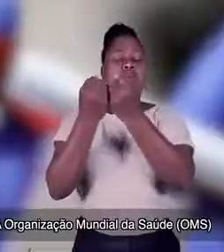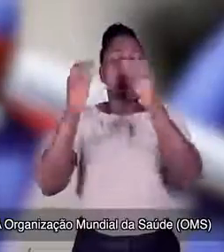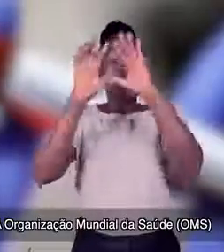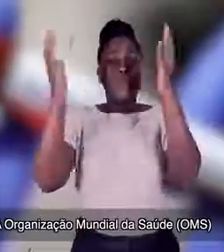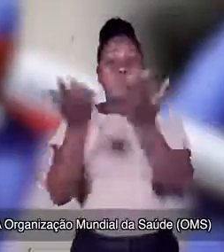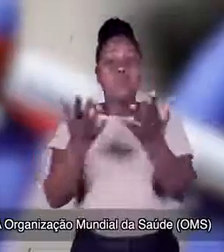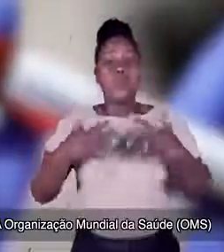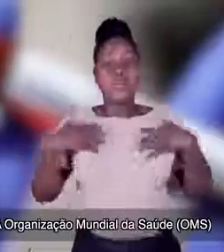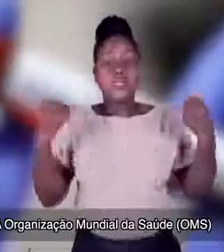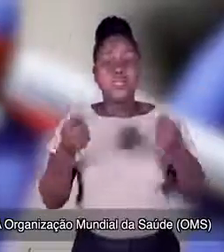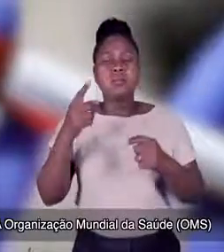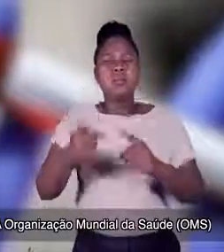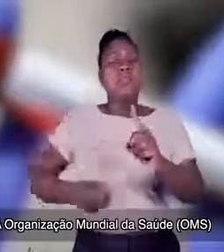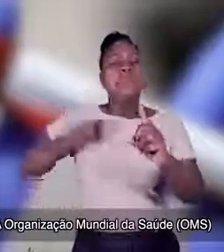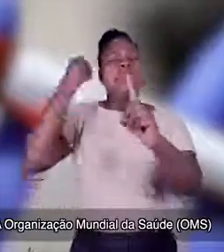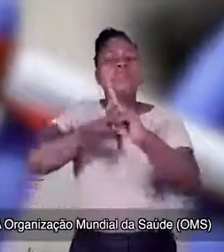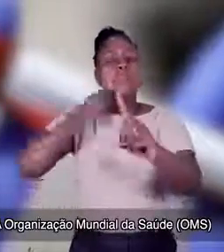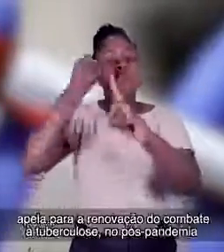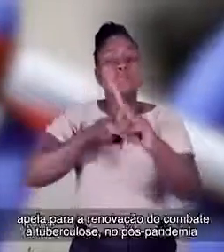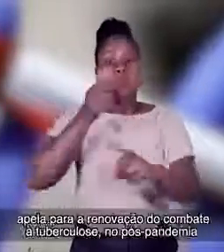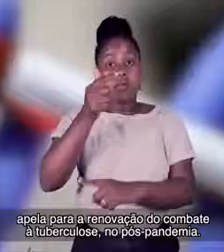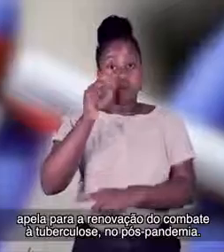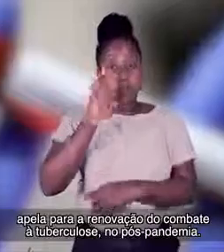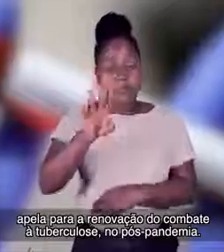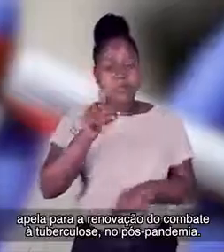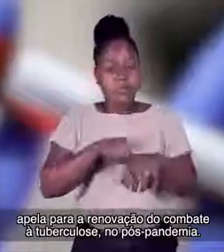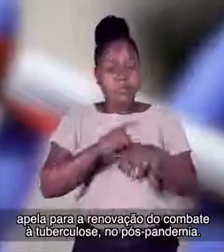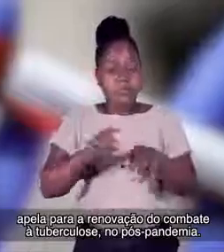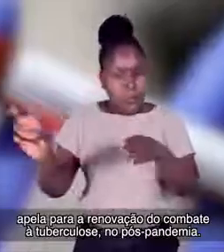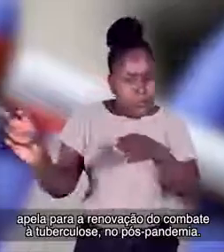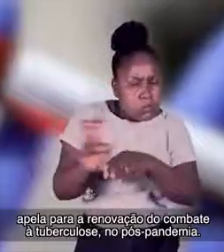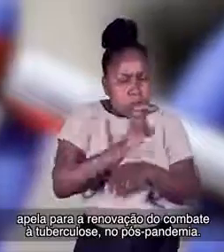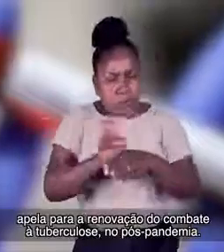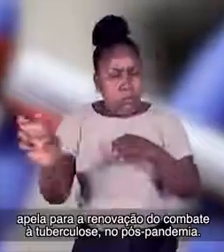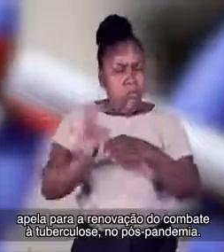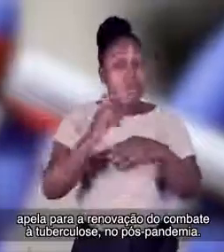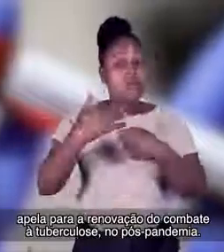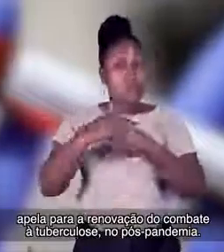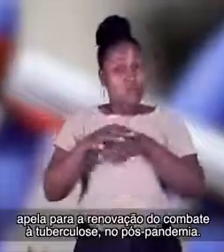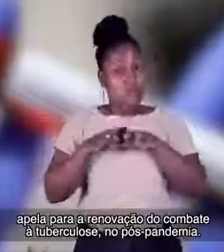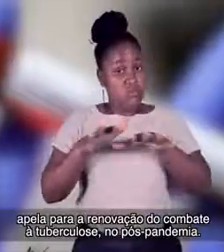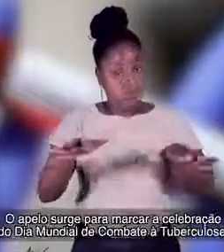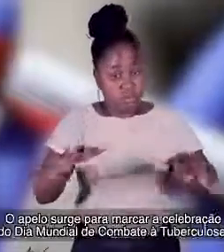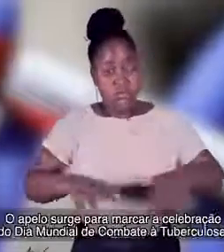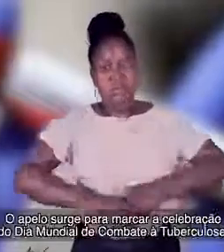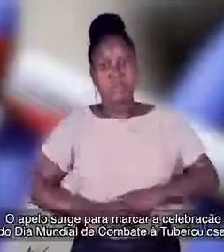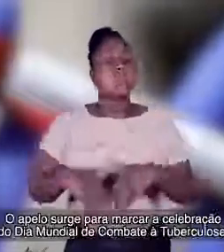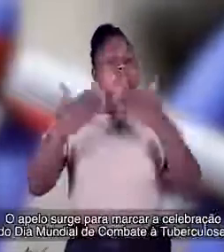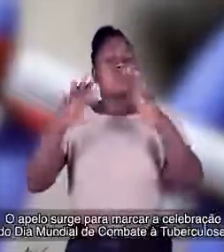A Organização Mundial da Saúde, OMS, apela para a renovação do combate à tuberculose no pós-pandemia. O apelo surge para marcar